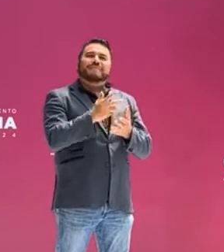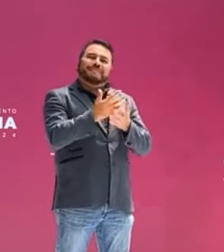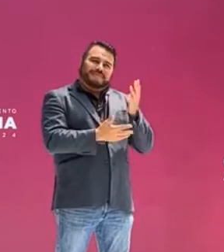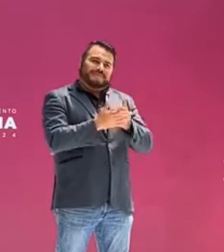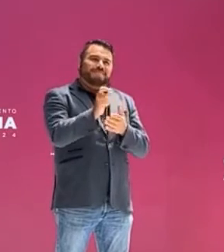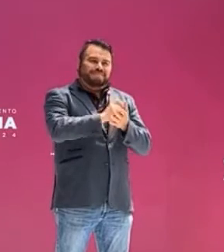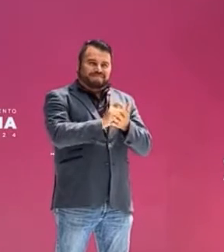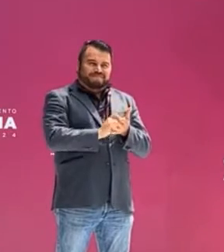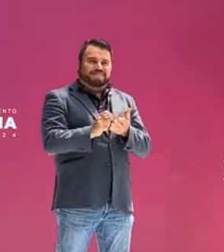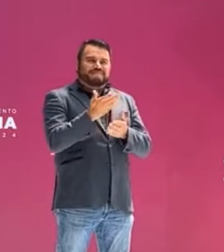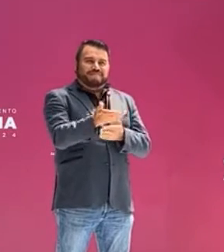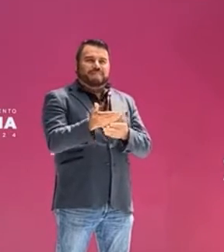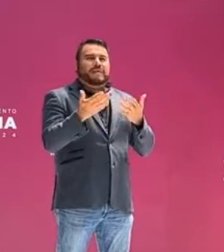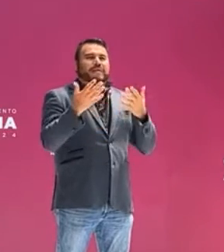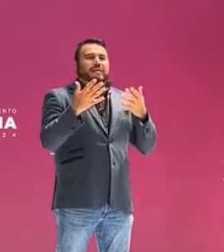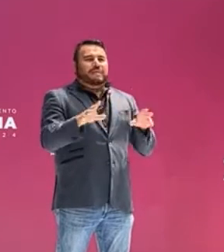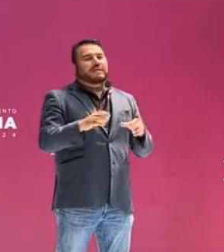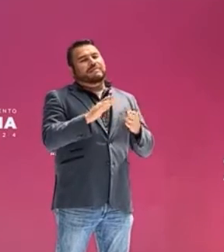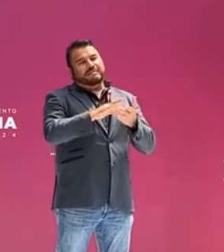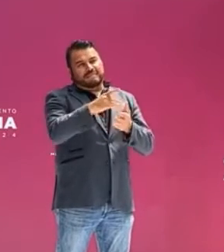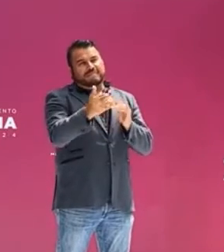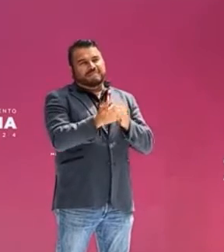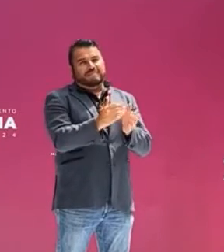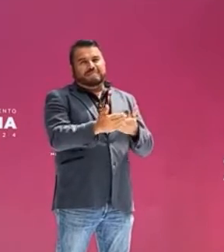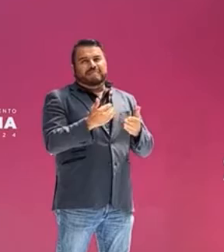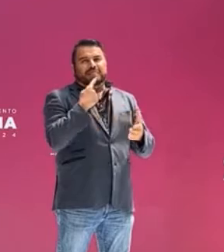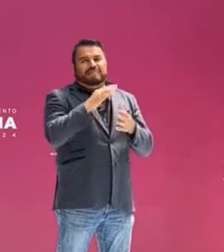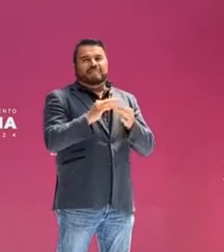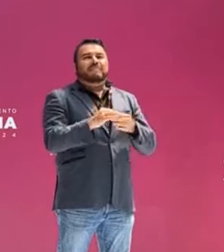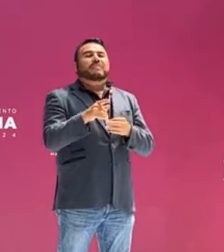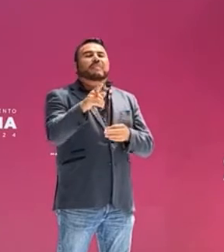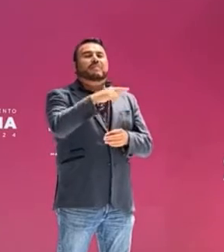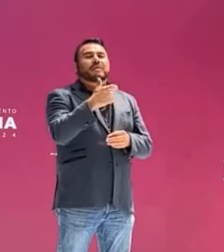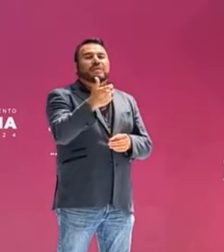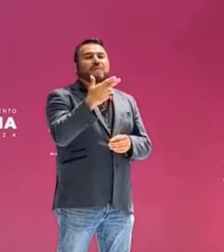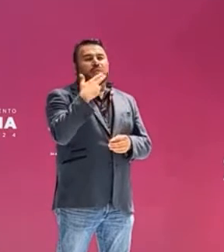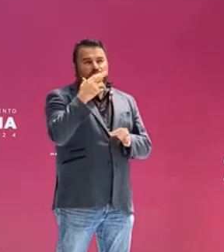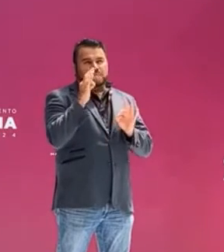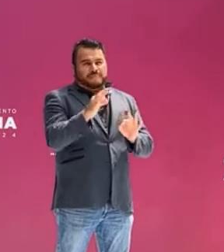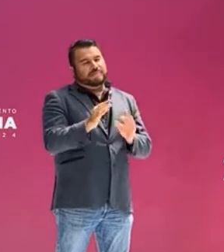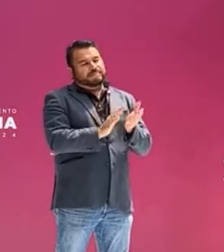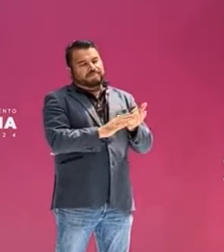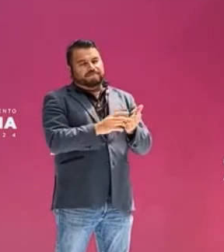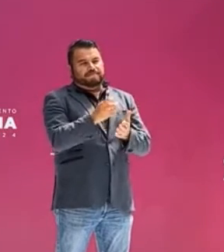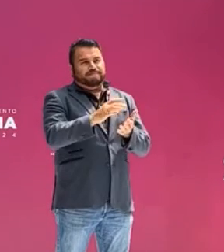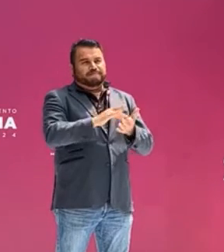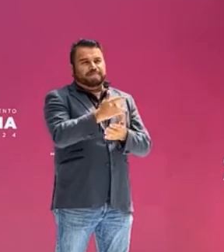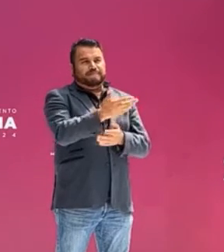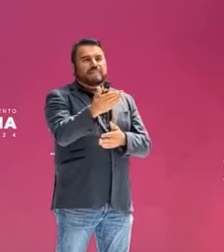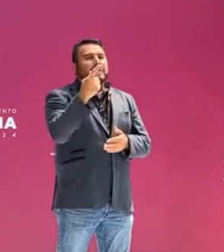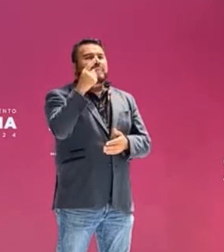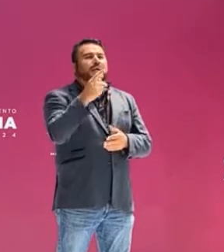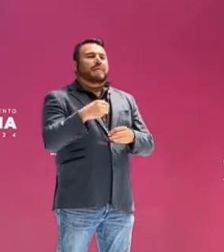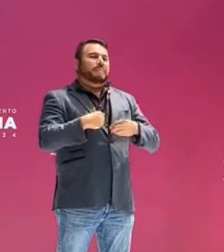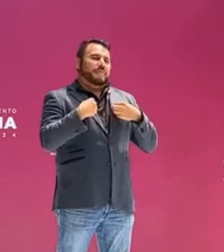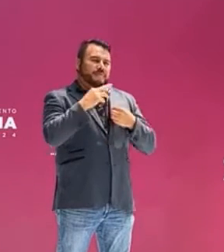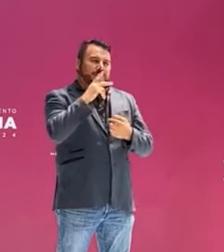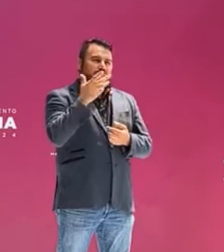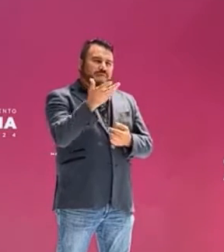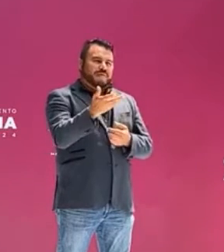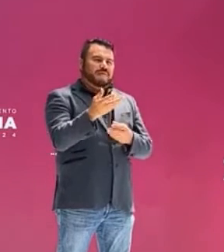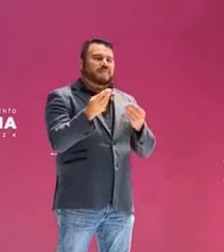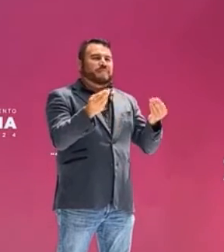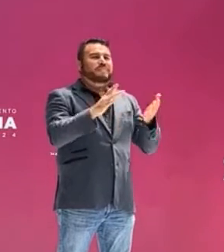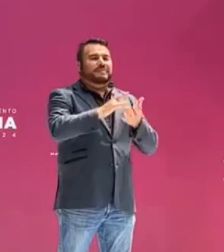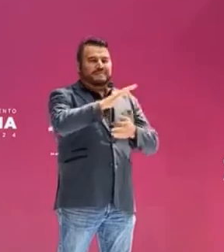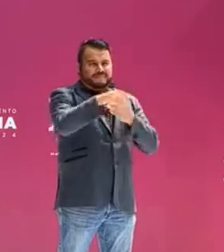más gracias de Doria principalmente por el buen uso que van a hacer esos recursos para tener o construirse una vida mejor. Muchísimas gracias a todos